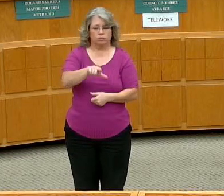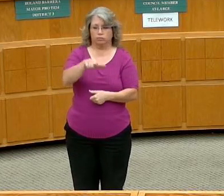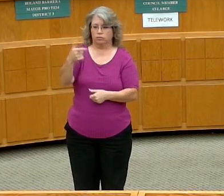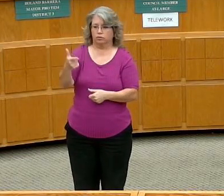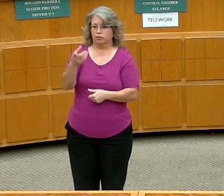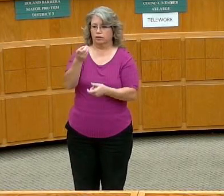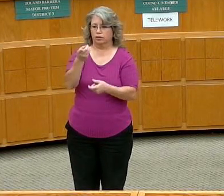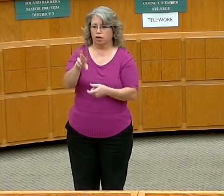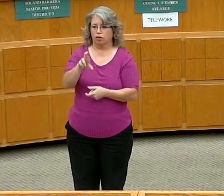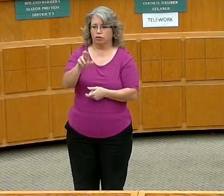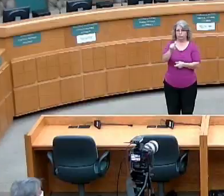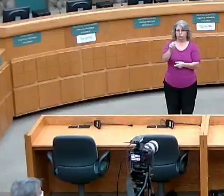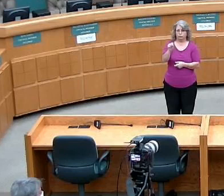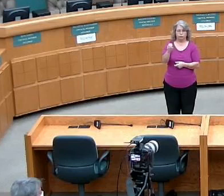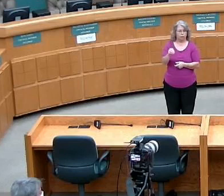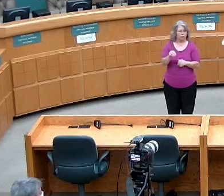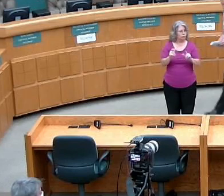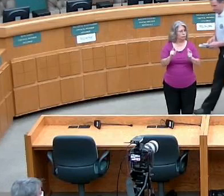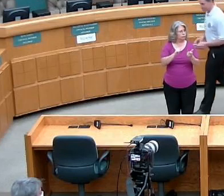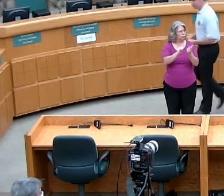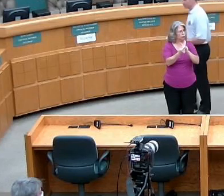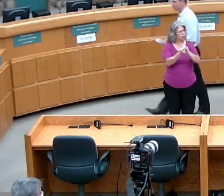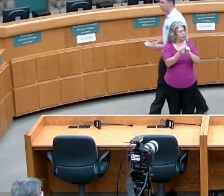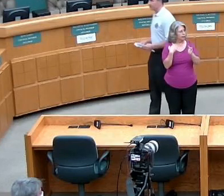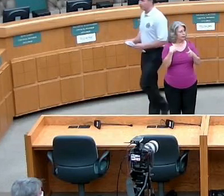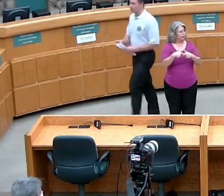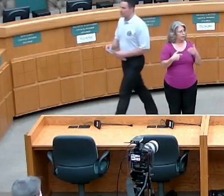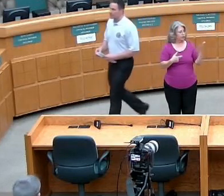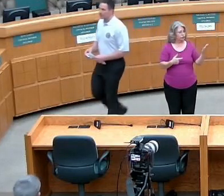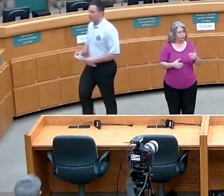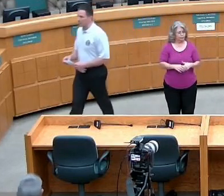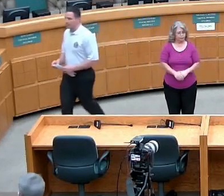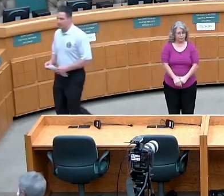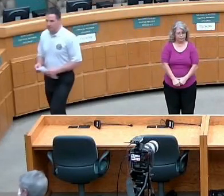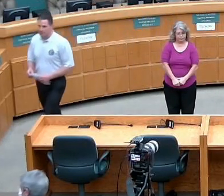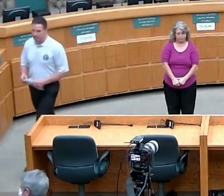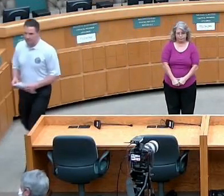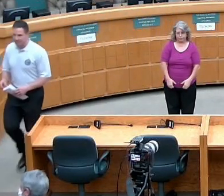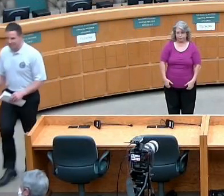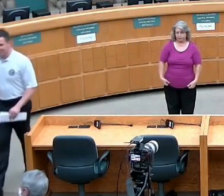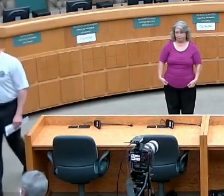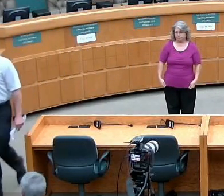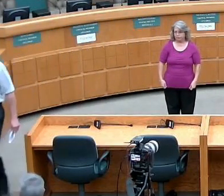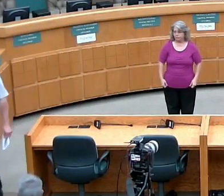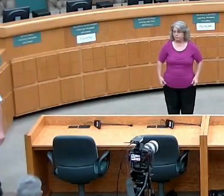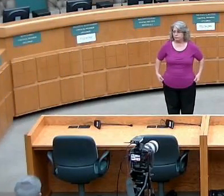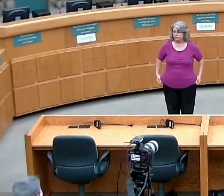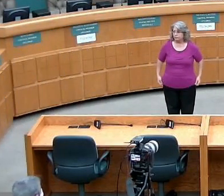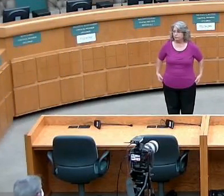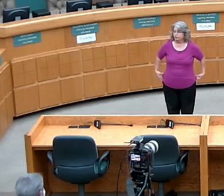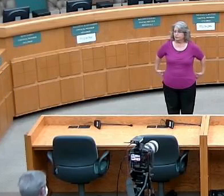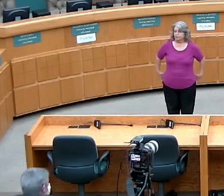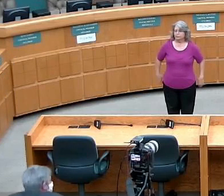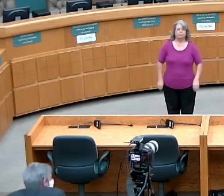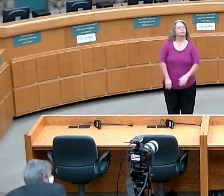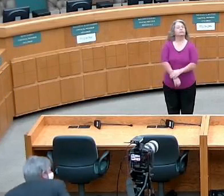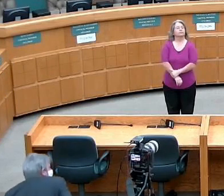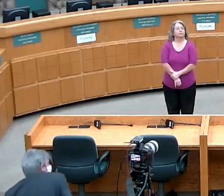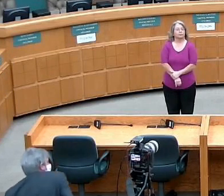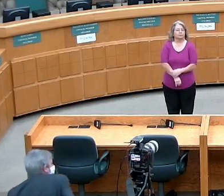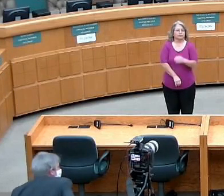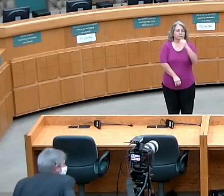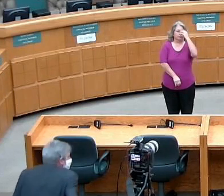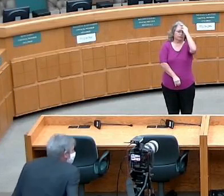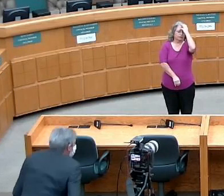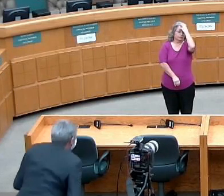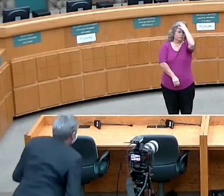Tussaud. La ciudad de Corpus Christi, el condado de Nueces y la Universidad de Texas A&M se reunieron y crearon un modelo para predecir el